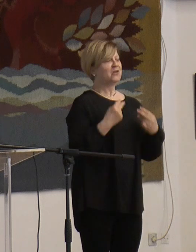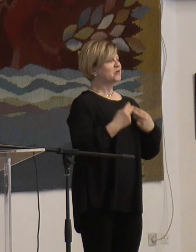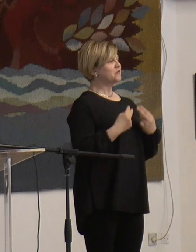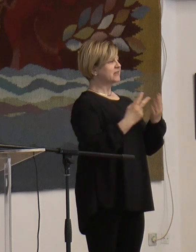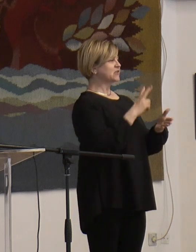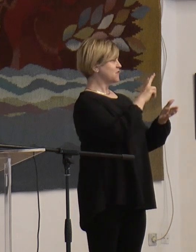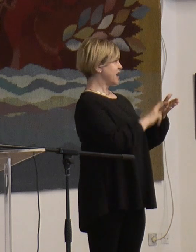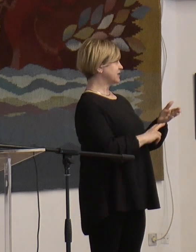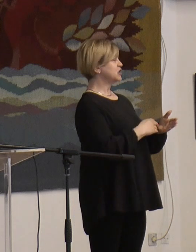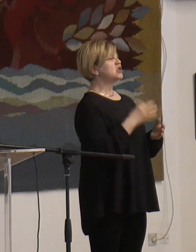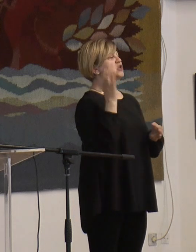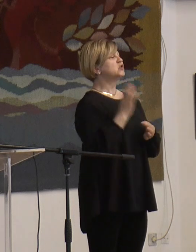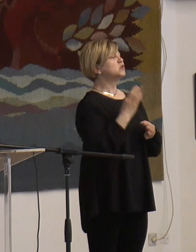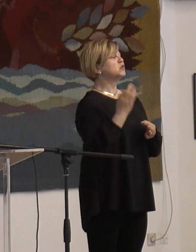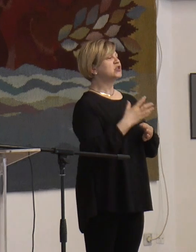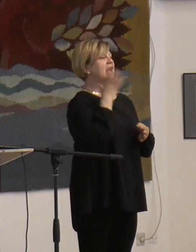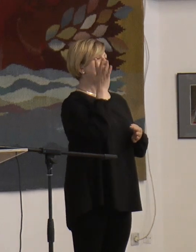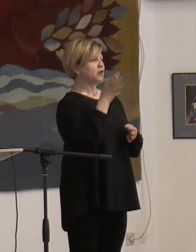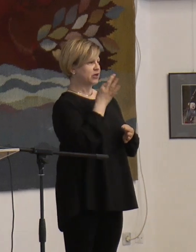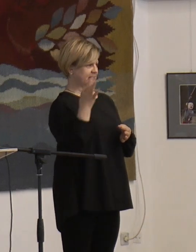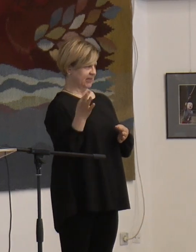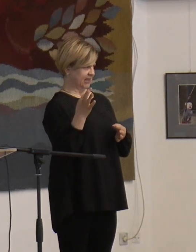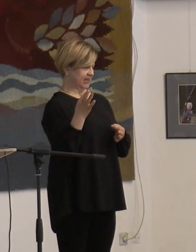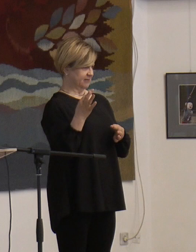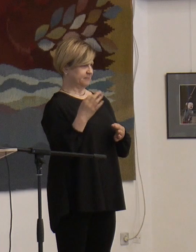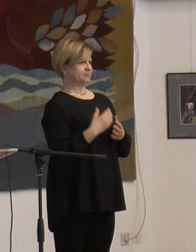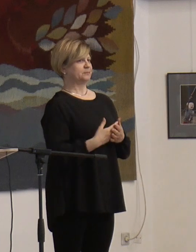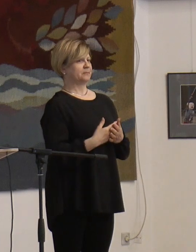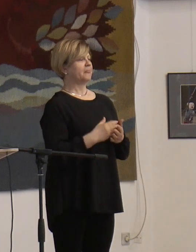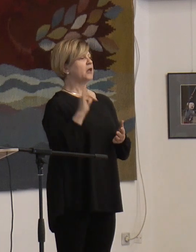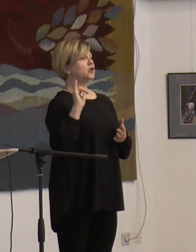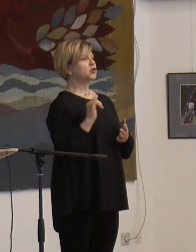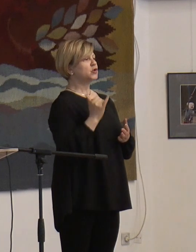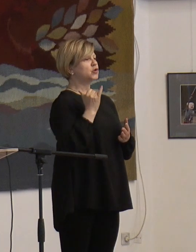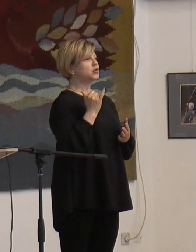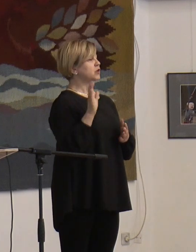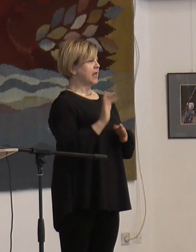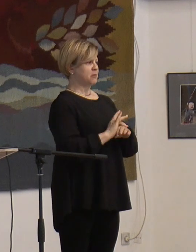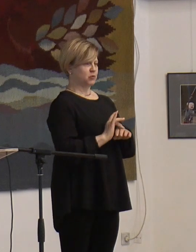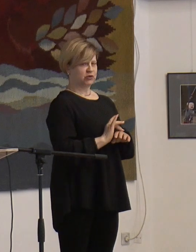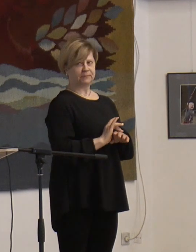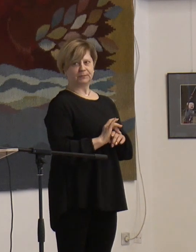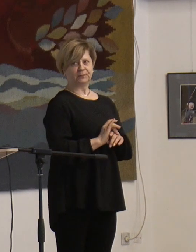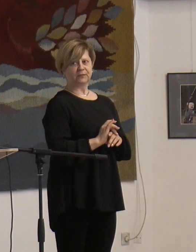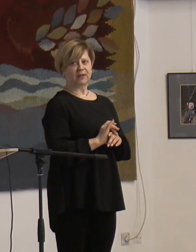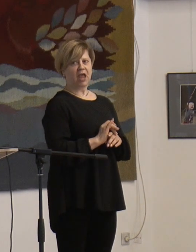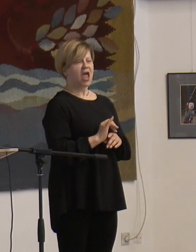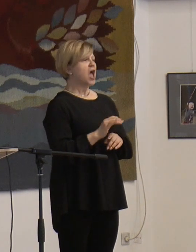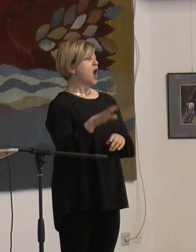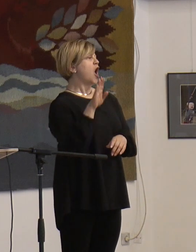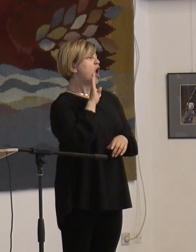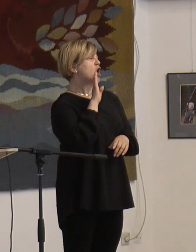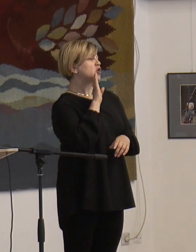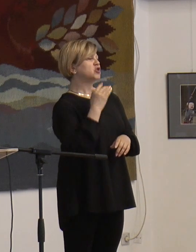Következő versmondónk Szűcs Károlyné, aki József, ja nem, Aranyosi